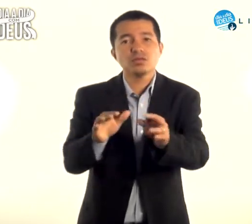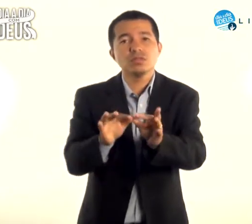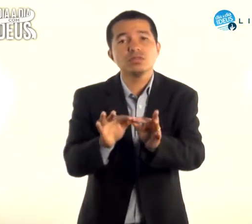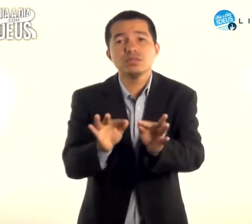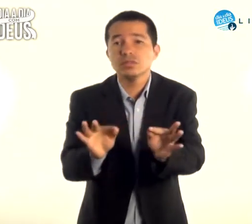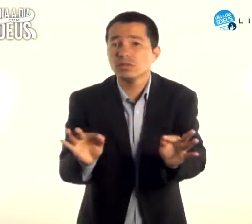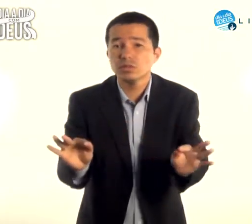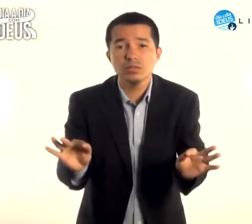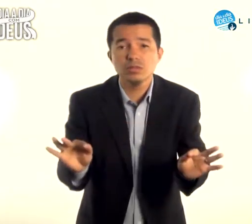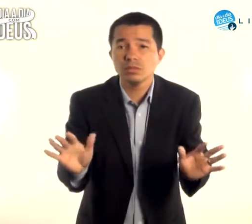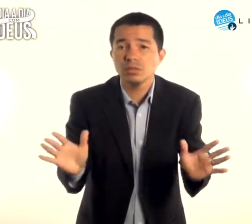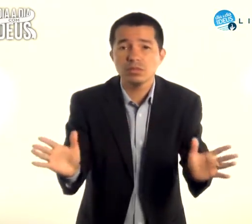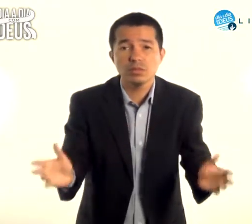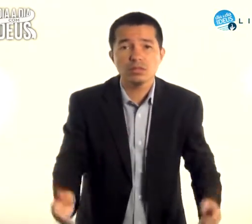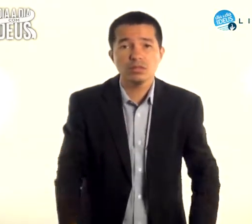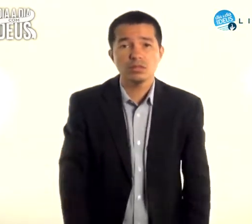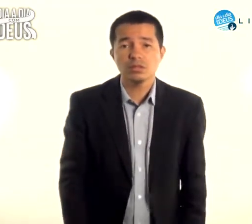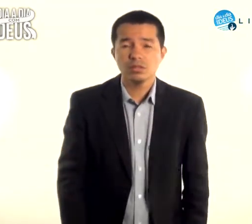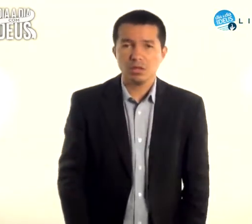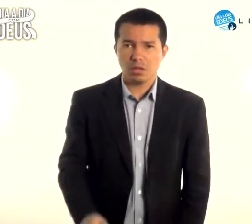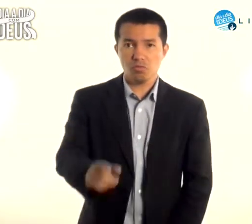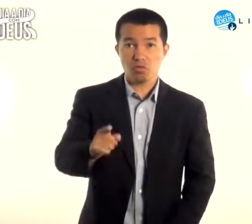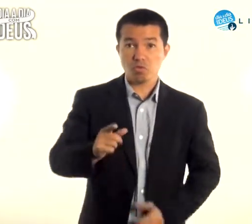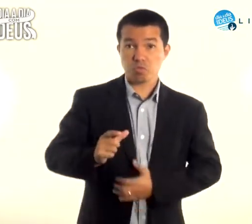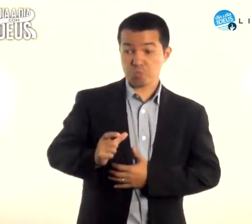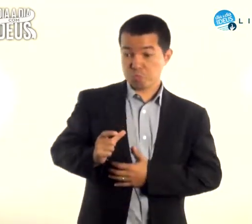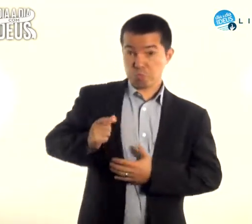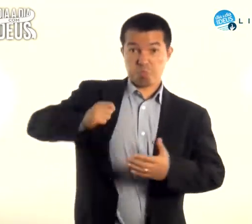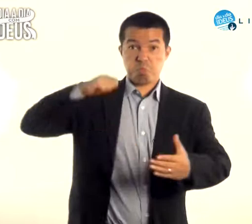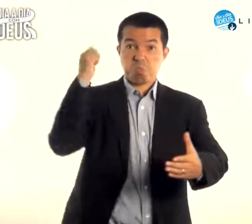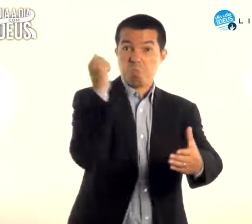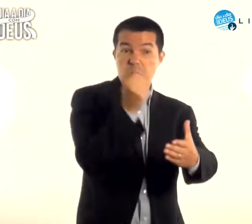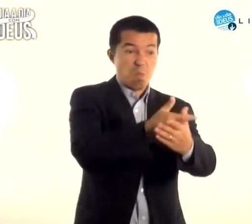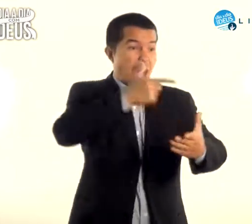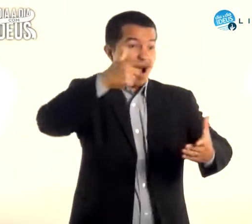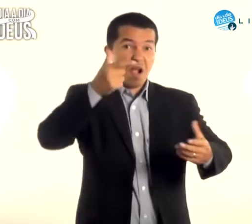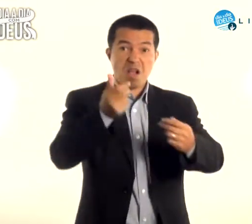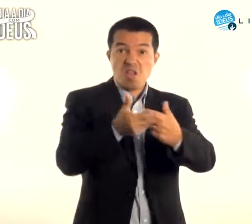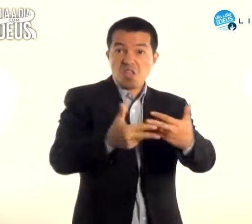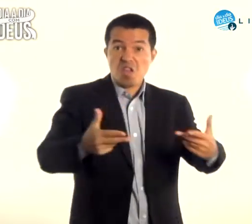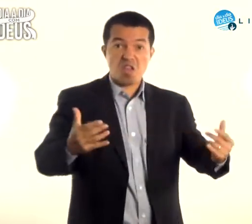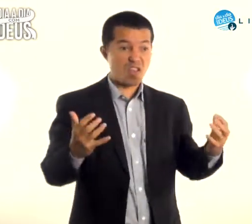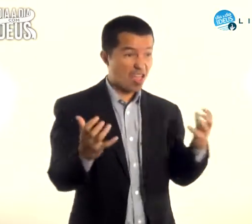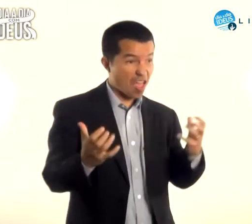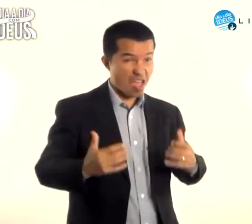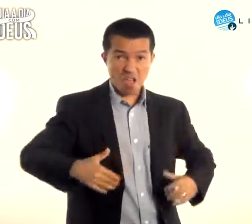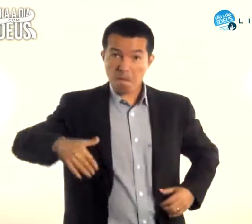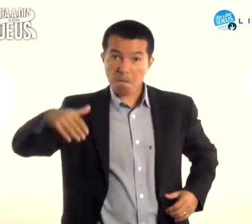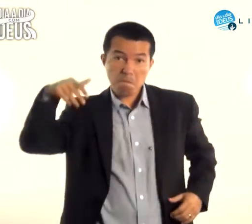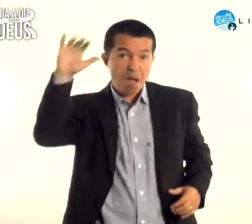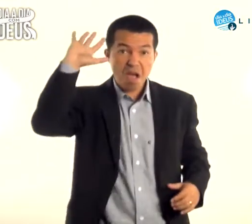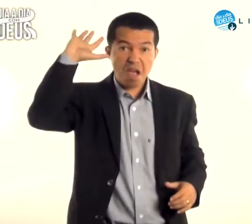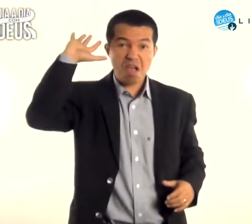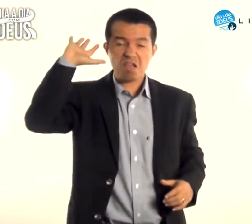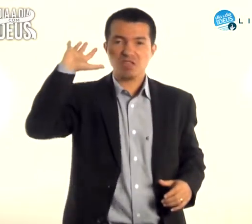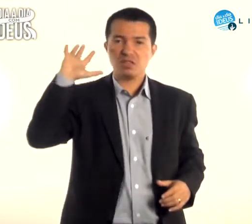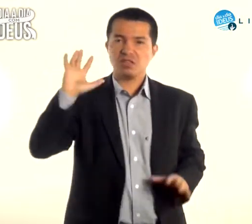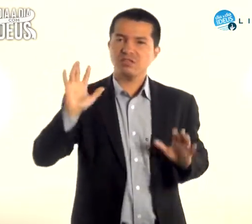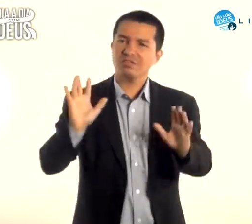sabia? A gente investe grana, a gente investe tempo para procurar e para tentar obter tantas coisas,